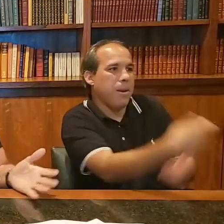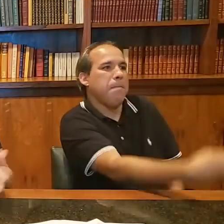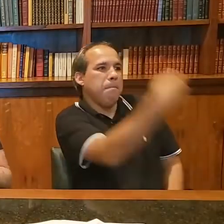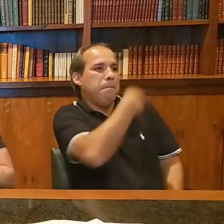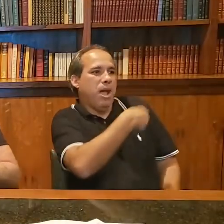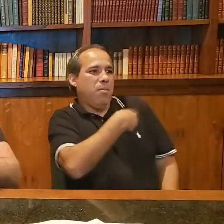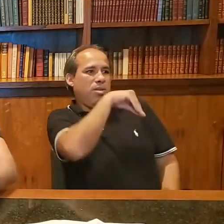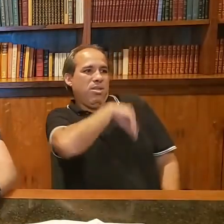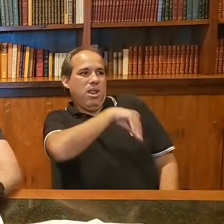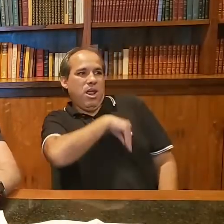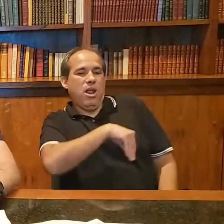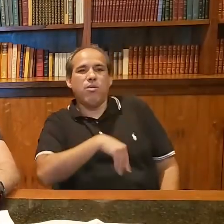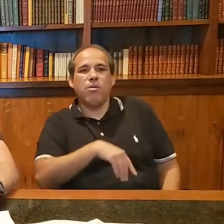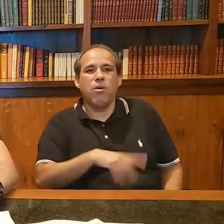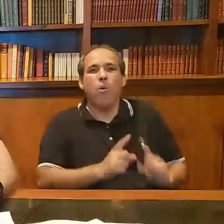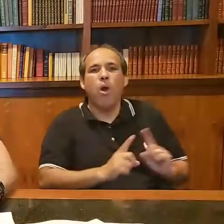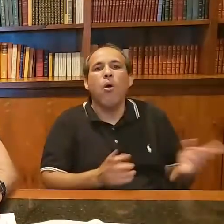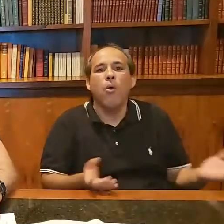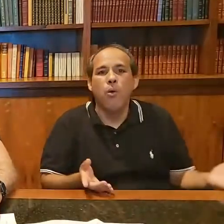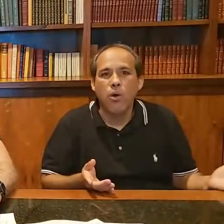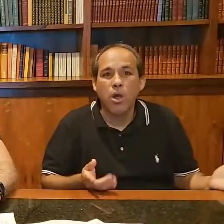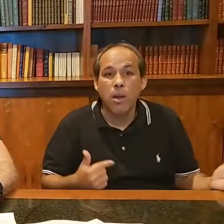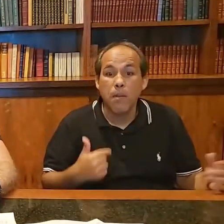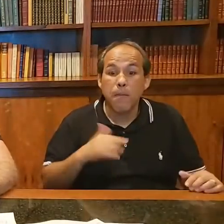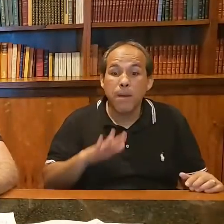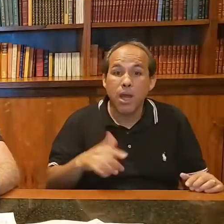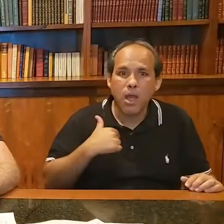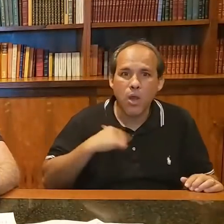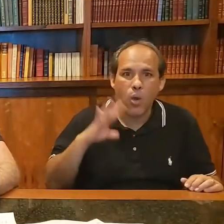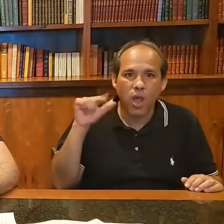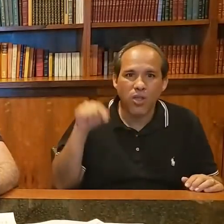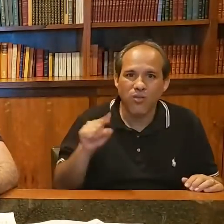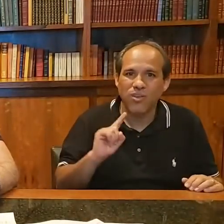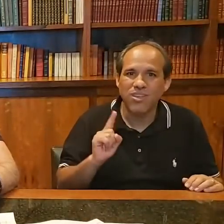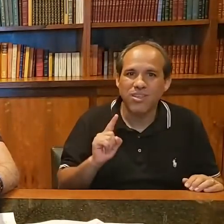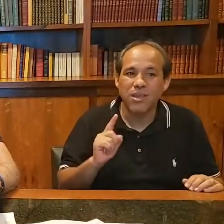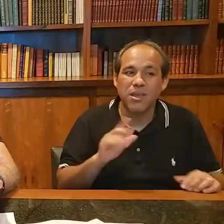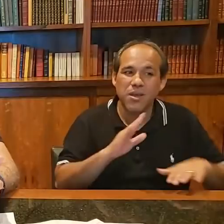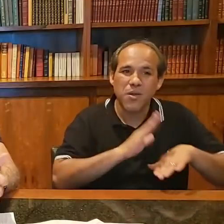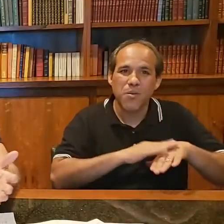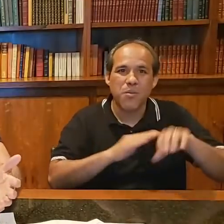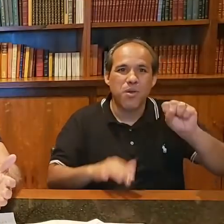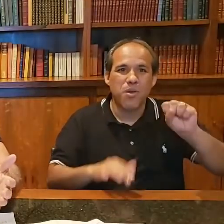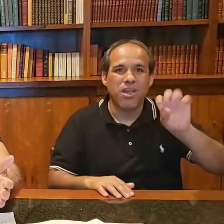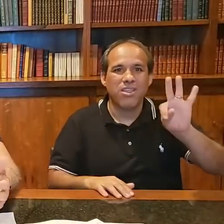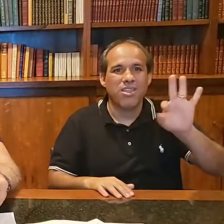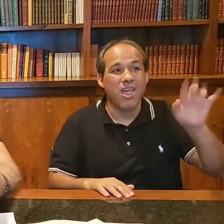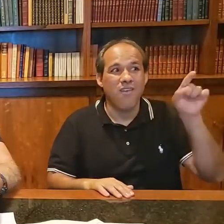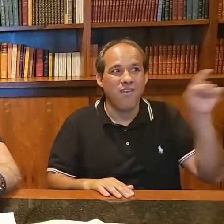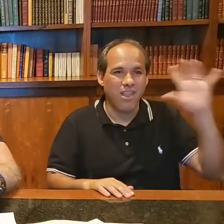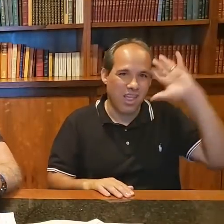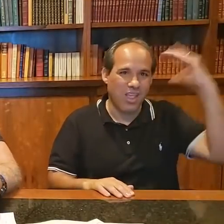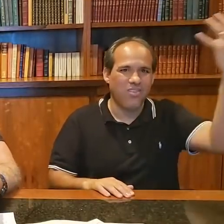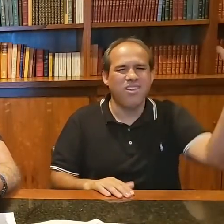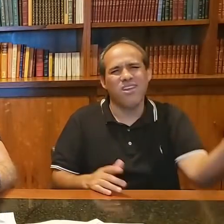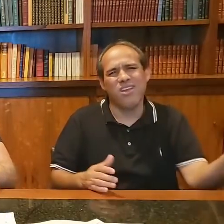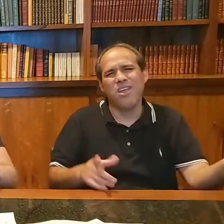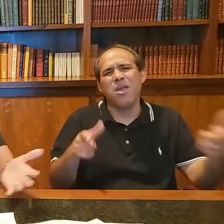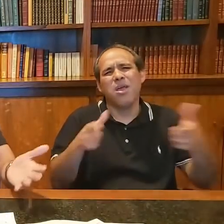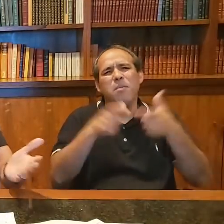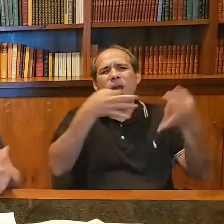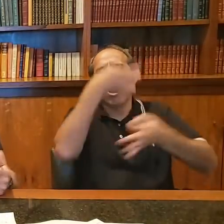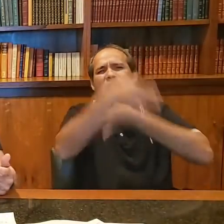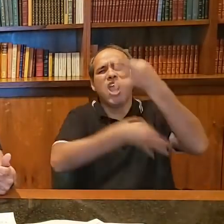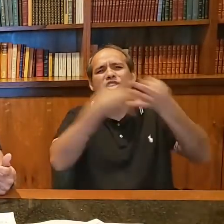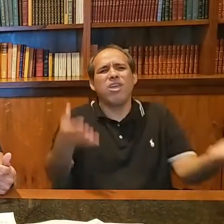uma decisão do Supremo Tribunal Federal. Tá ok? Agora vi muita gente criticar. Pessoal, a crítica é válida, é bacana, mas